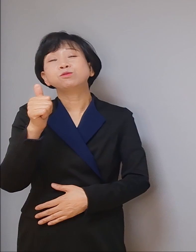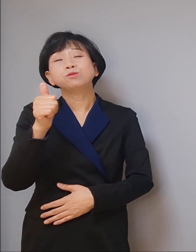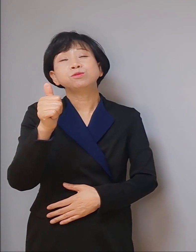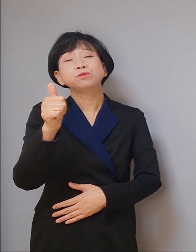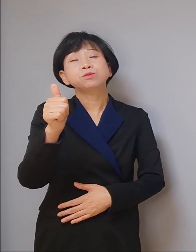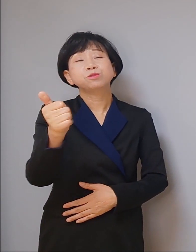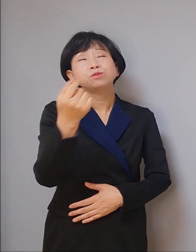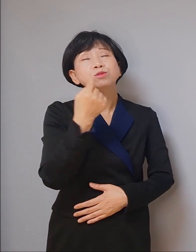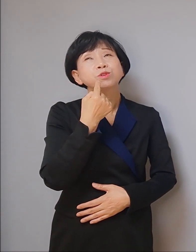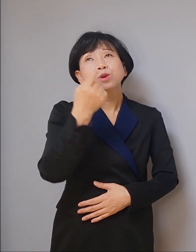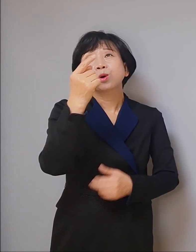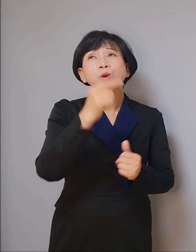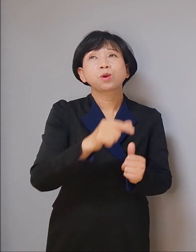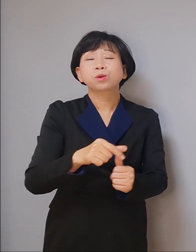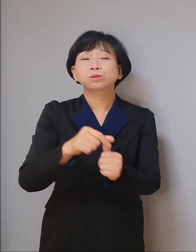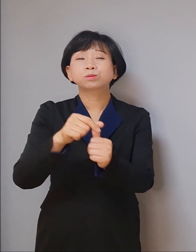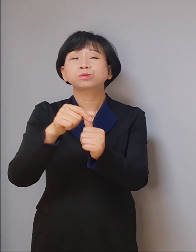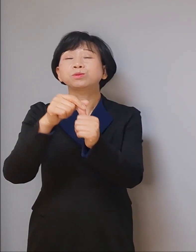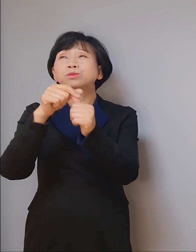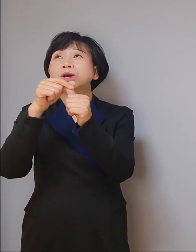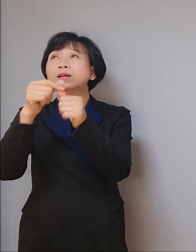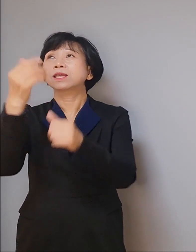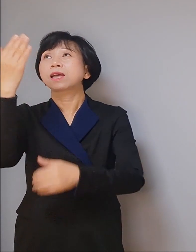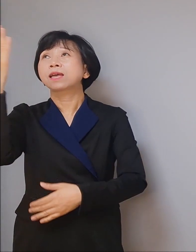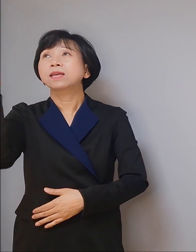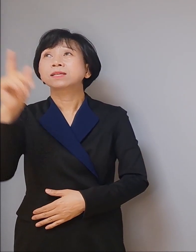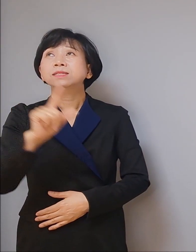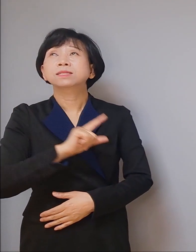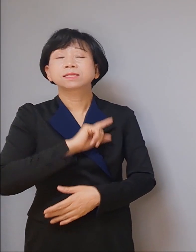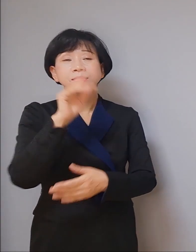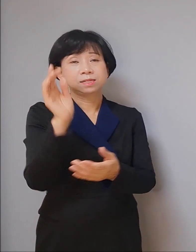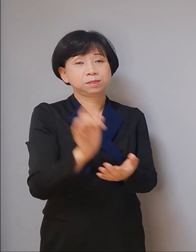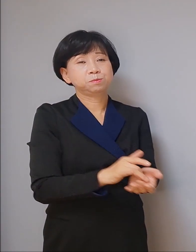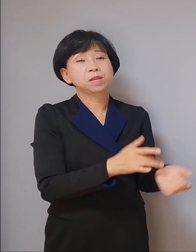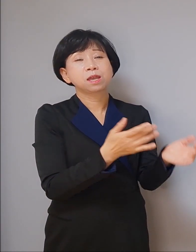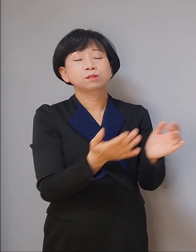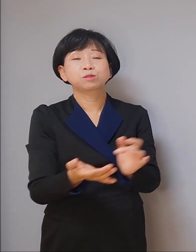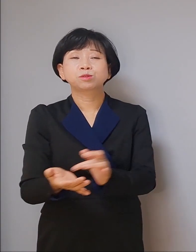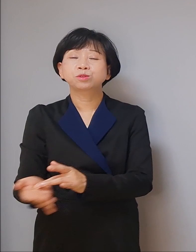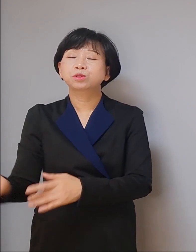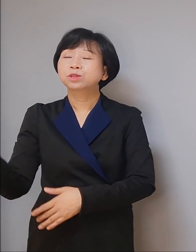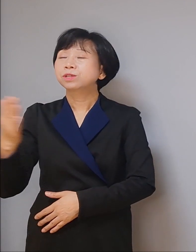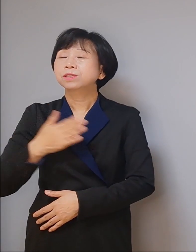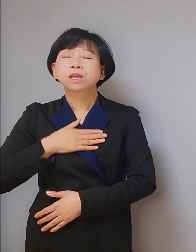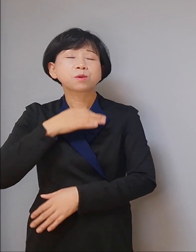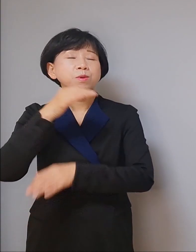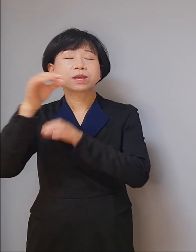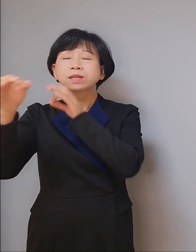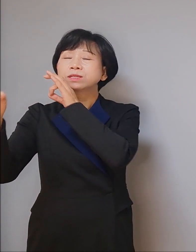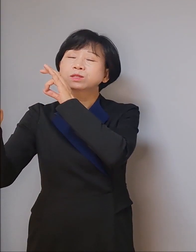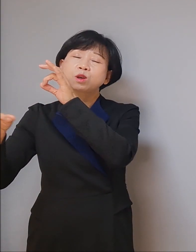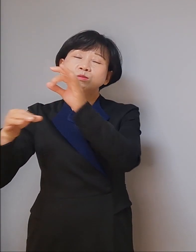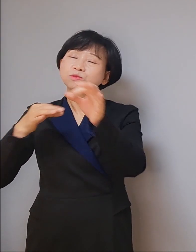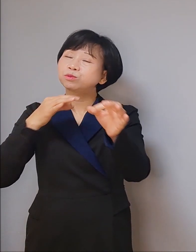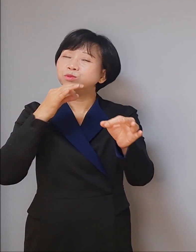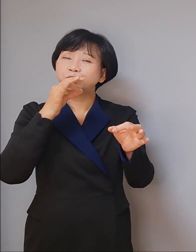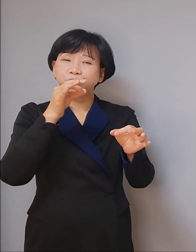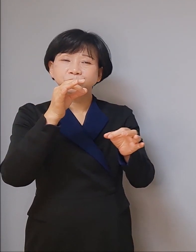예수 오 구원의 그 이름 예수 나